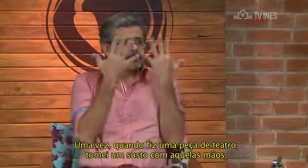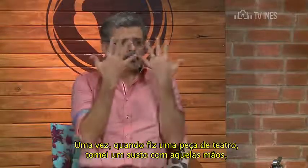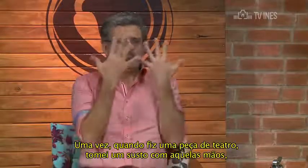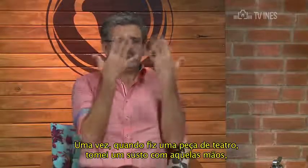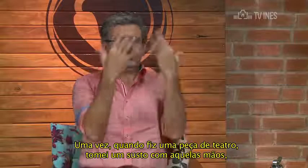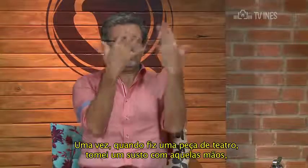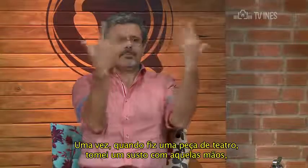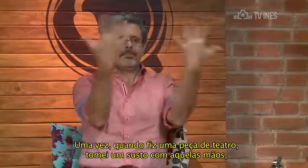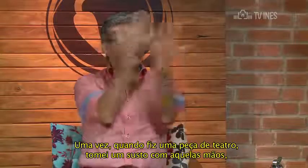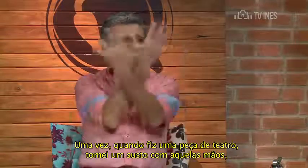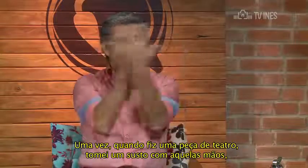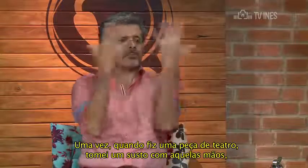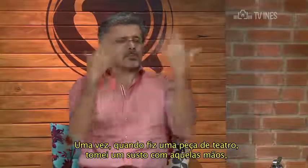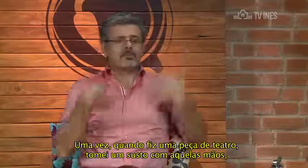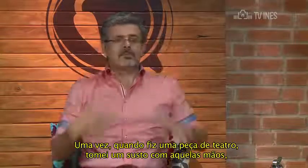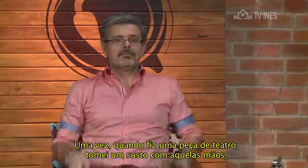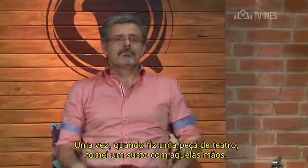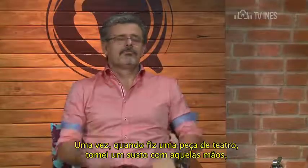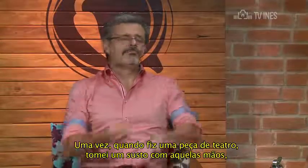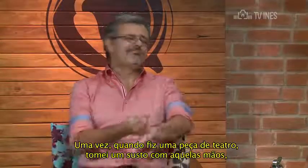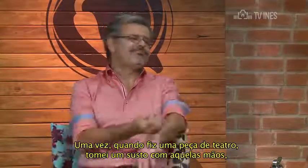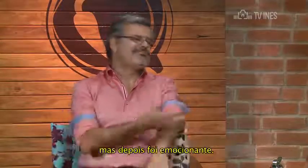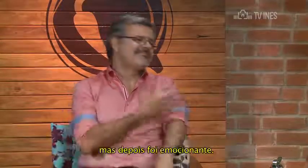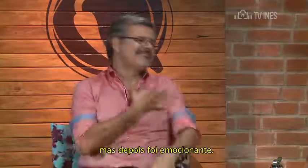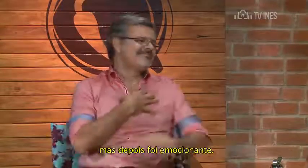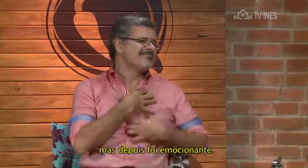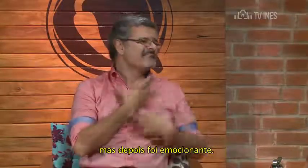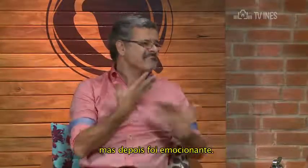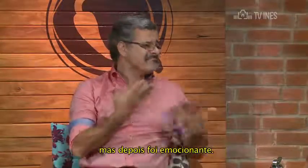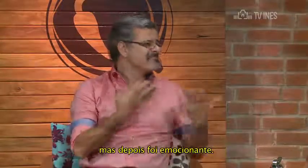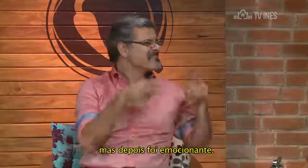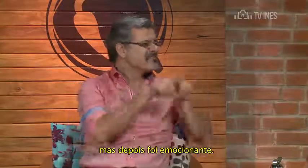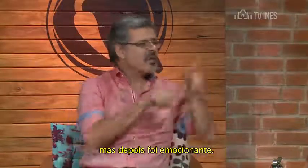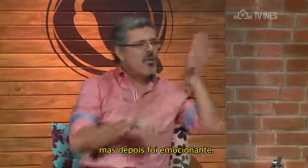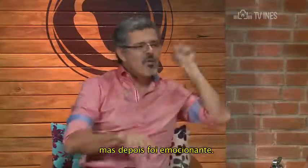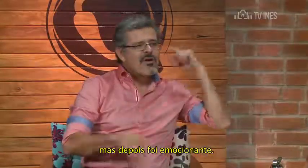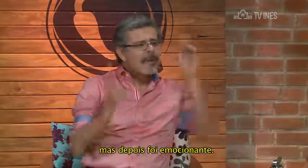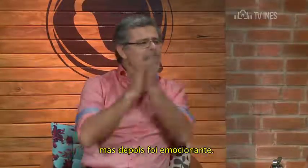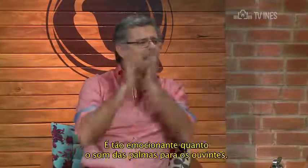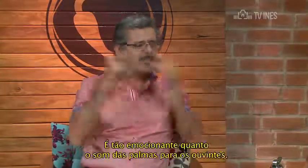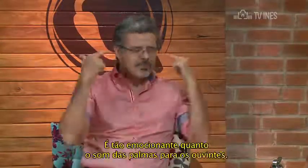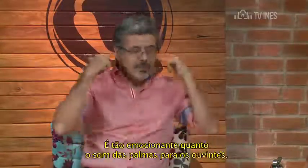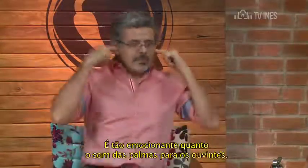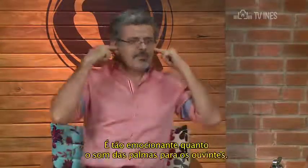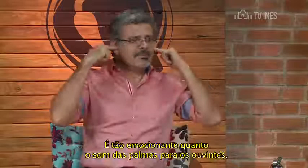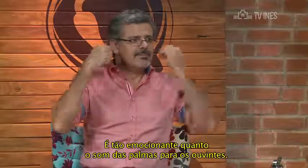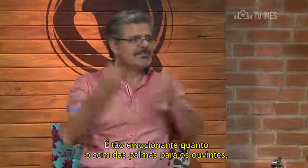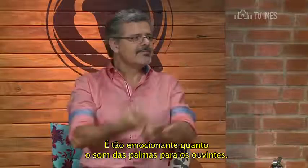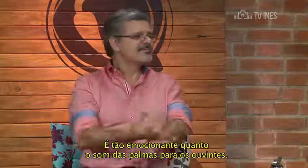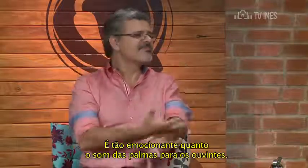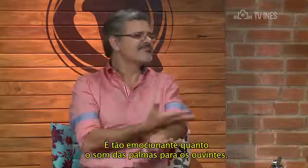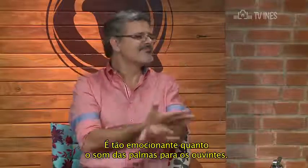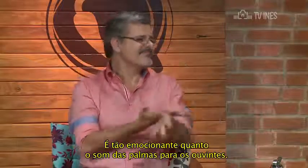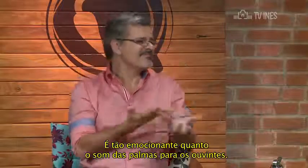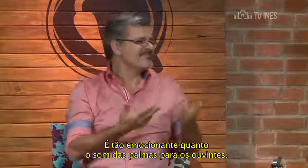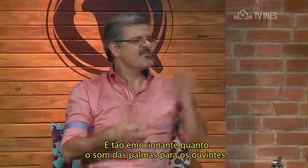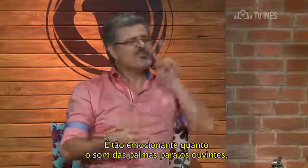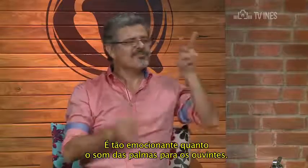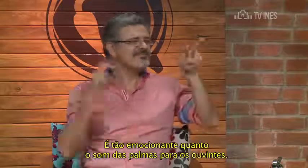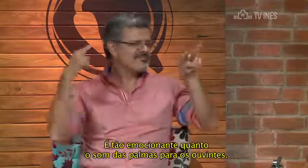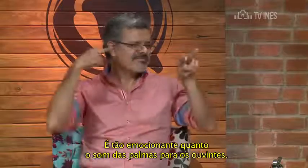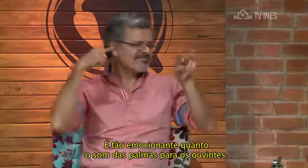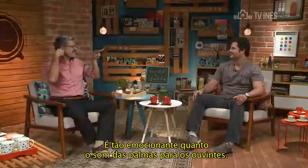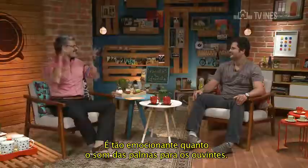de teatro, tomei um susto com aquelas mãos. Mas depois foi emocionante. É tão emocionante quanto o som das palmas para